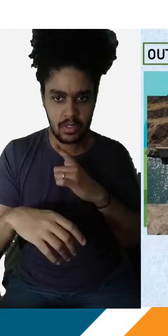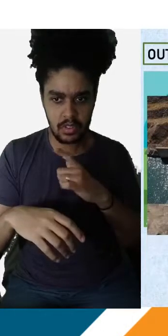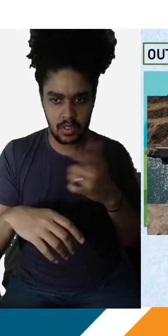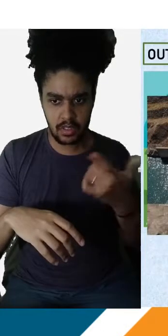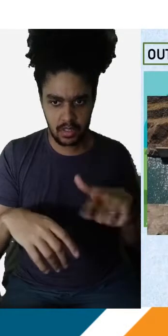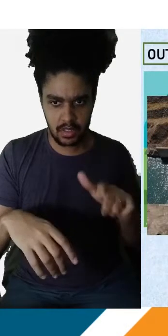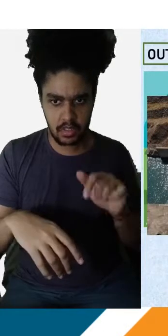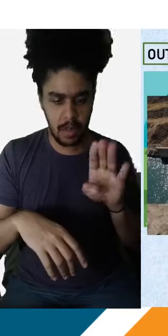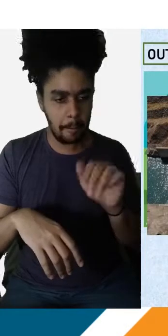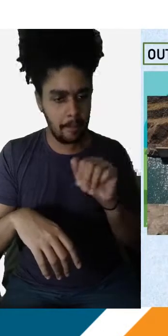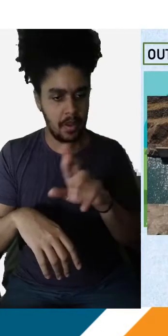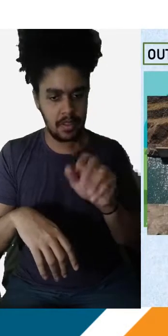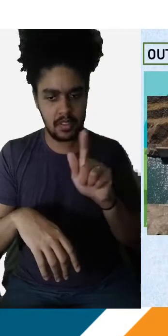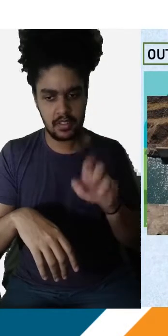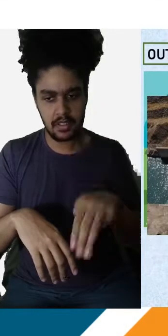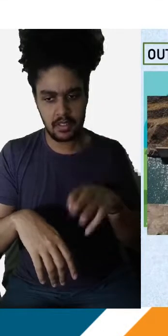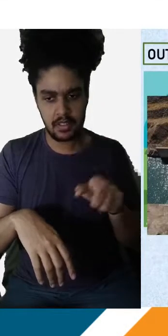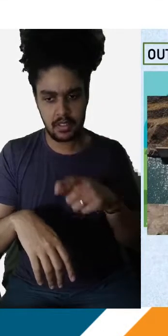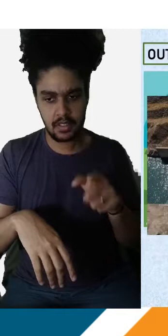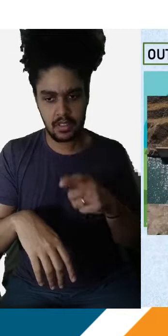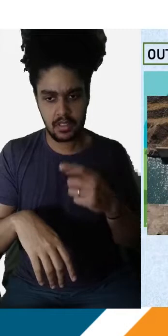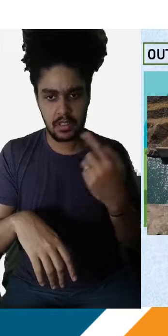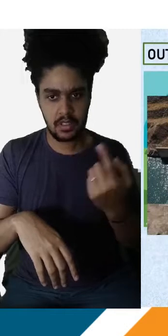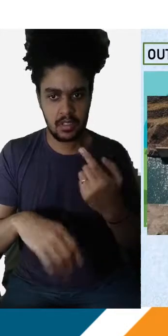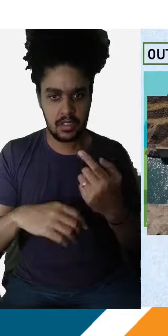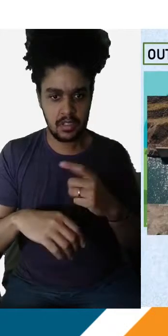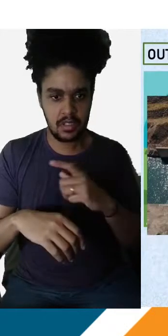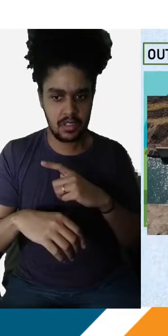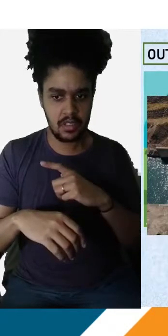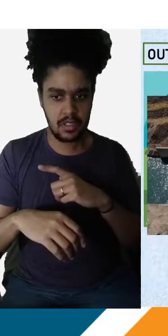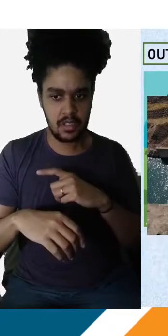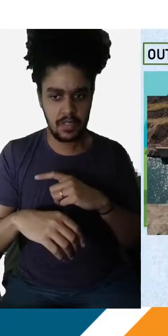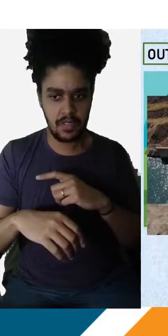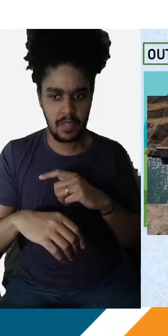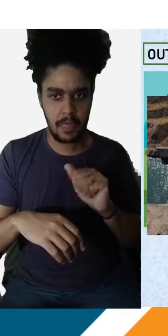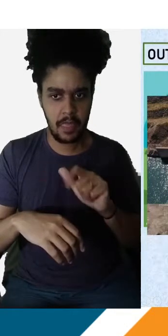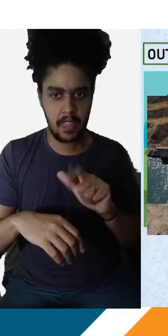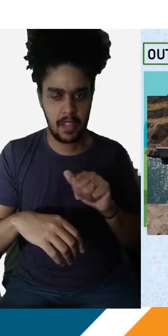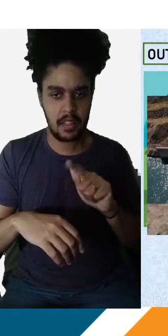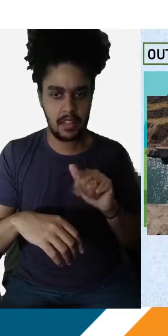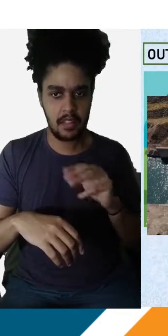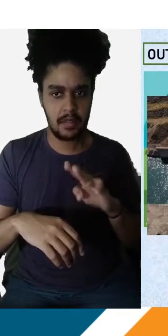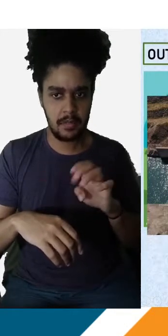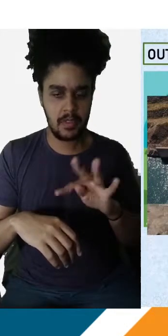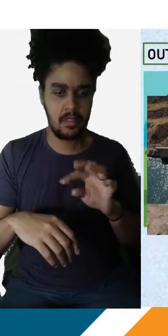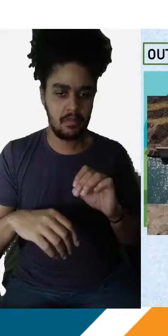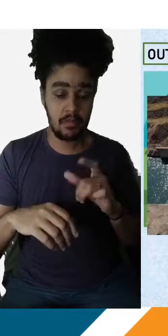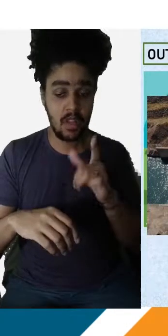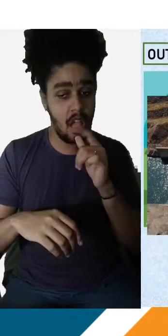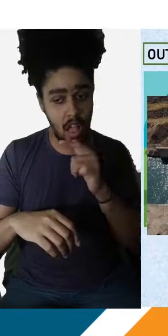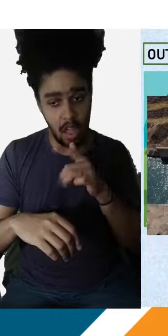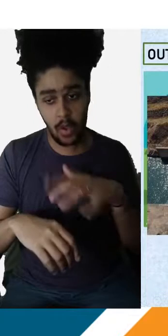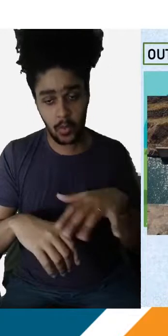tem uma barragem dessa, a gente cria um alagamento, que é a questão do lago artificial, há uma formação